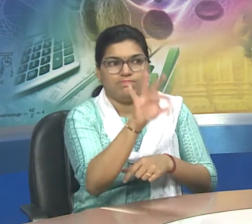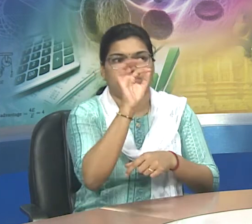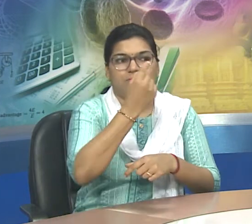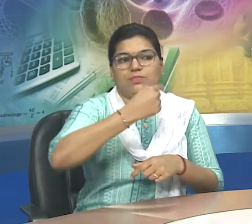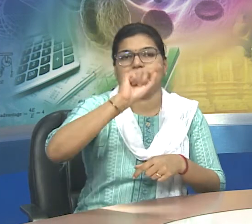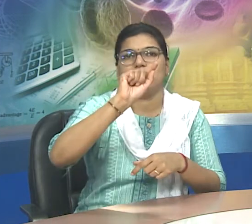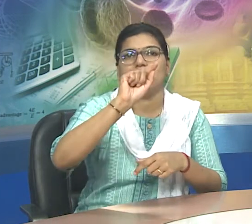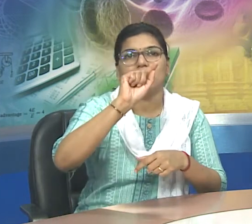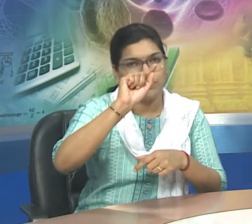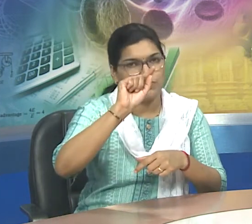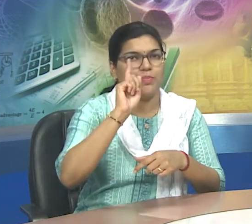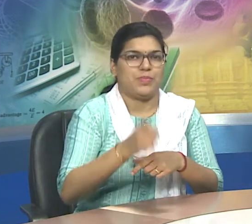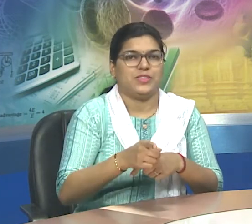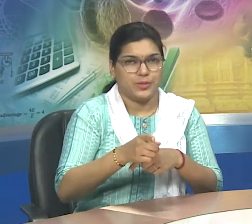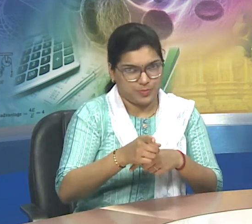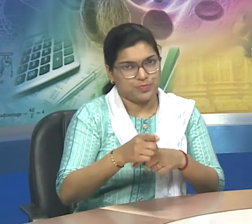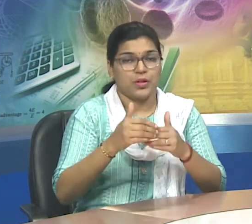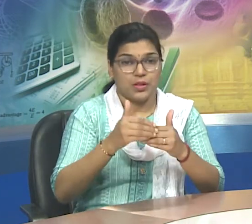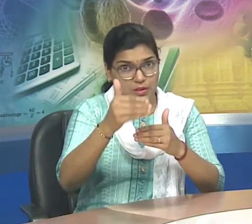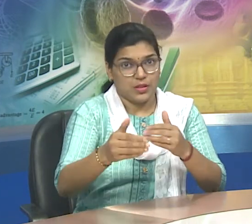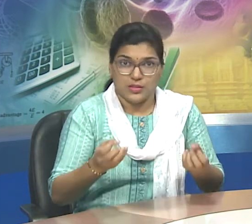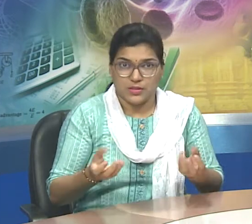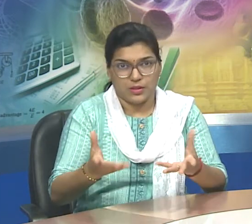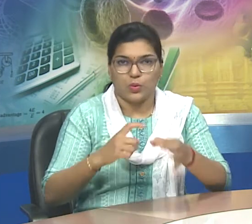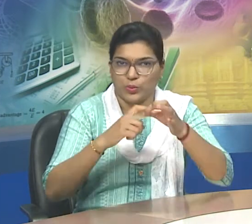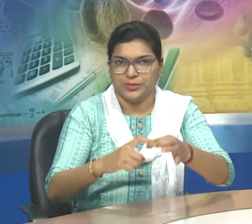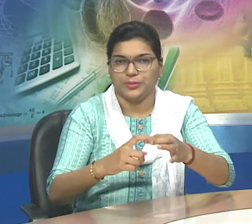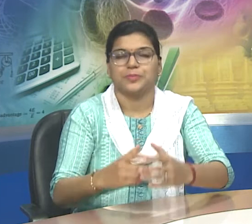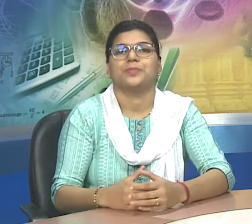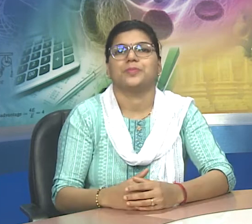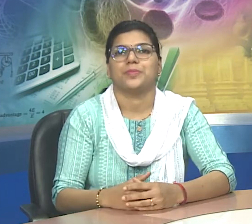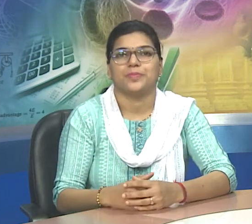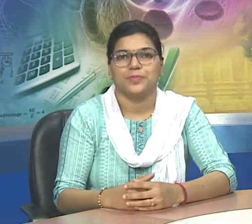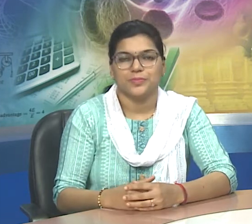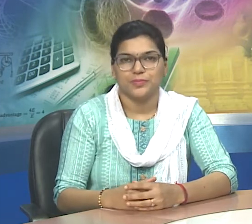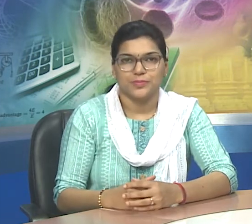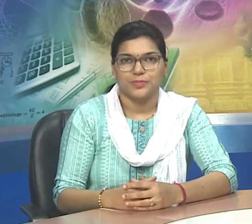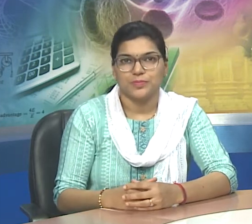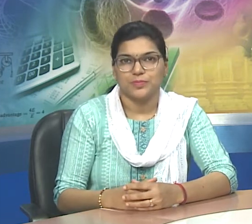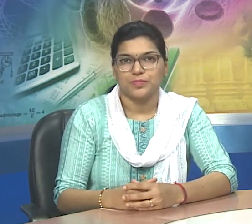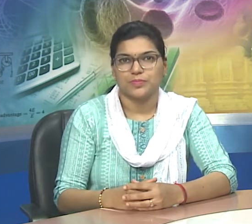उसमें से कोई एक उत्तर, एक विकल्प सही होगा, आपको उसको चुनना होगा। तो प्रश्न शुरू करते